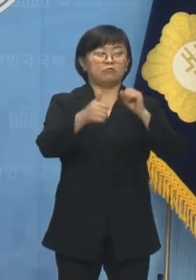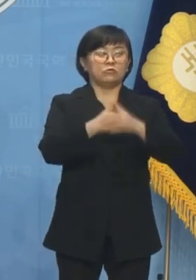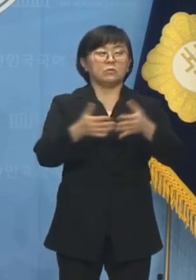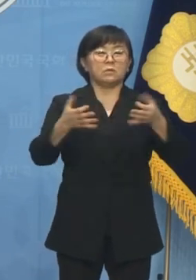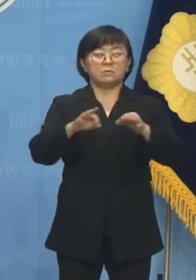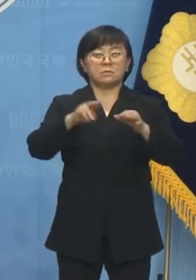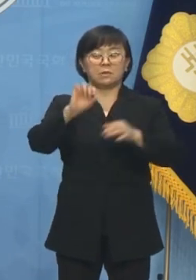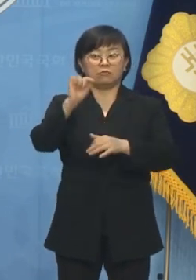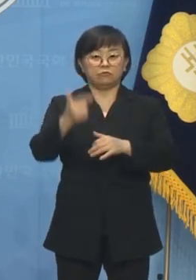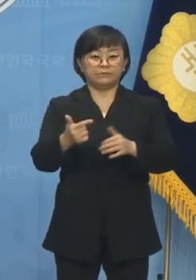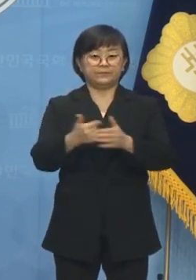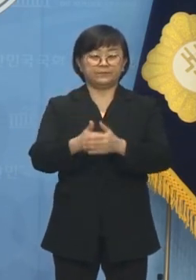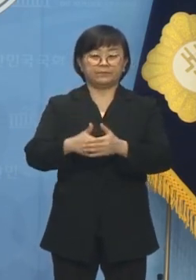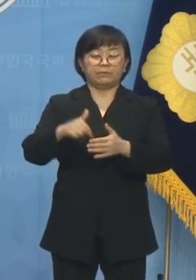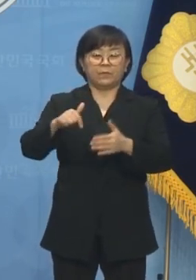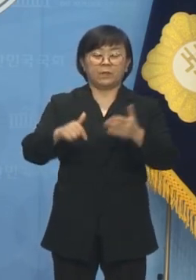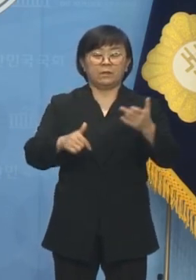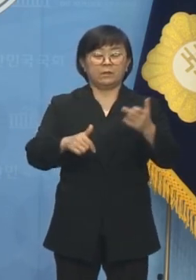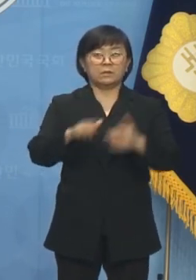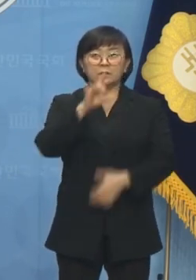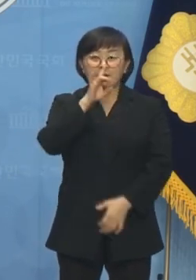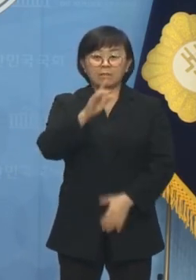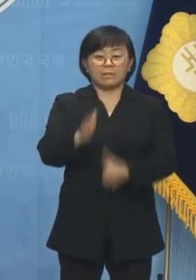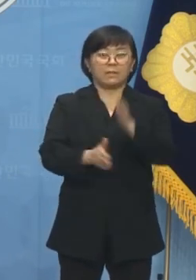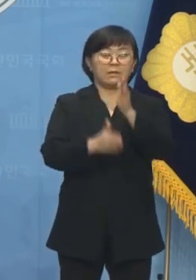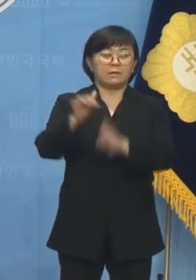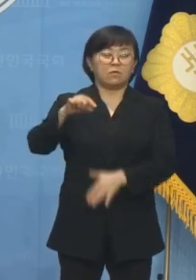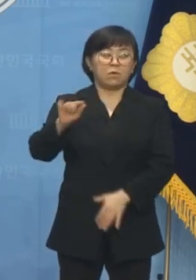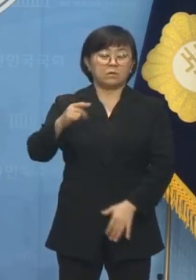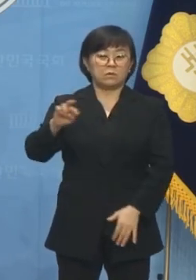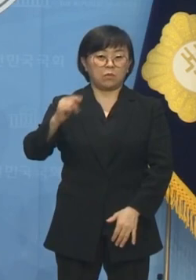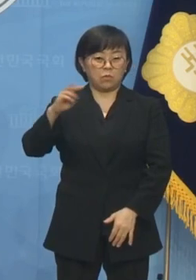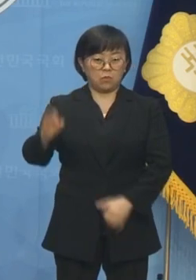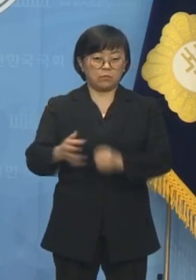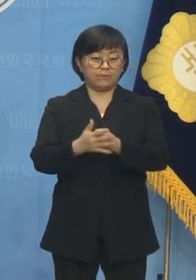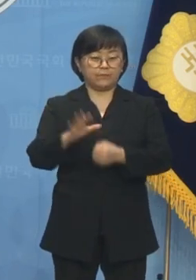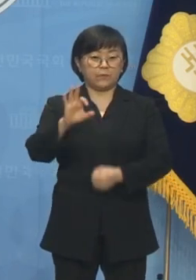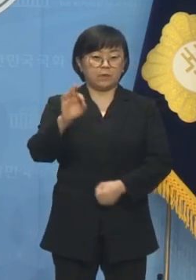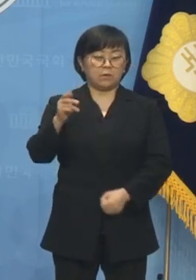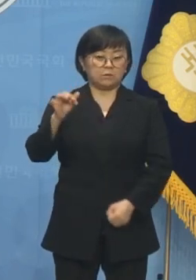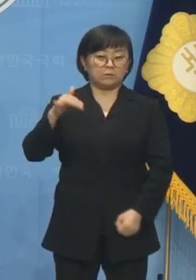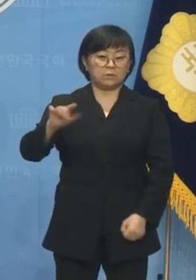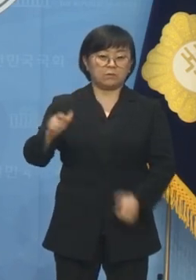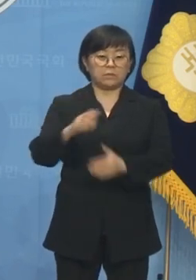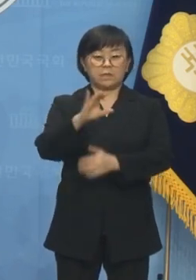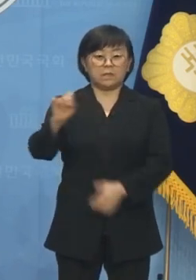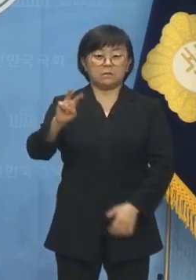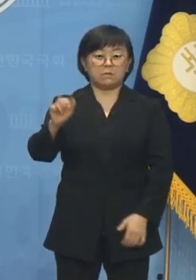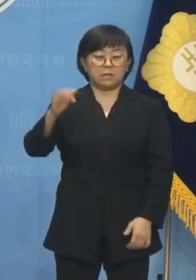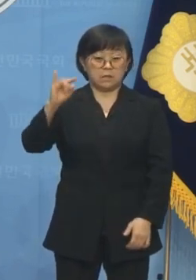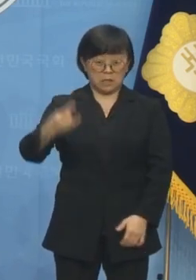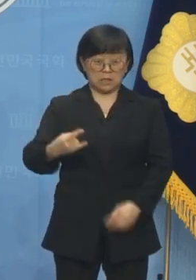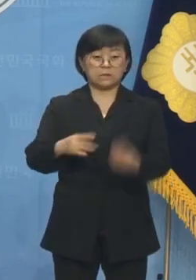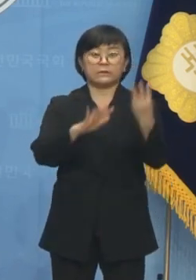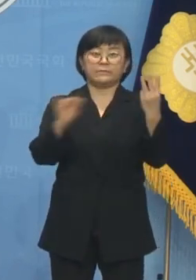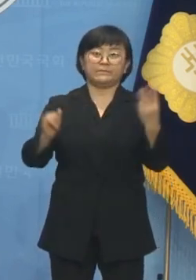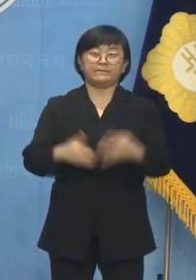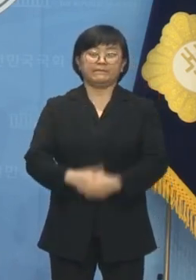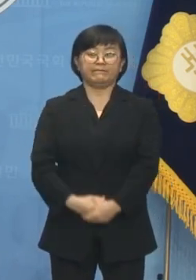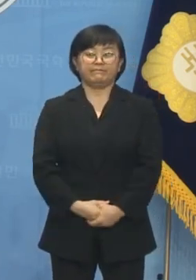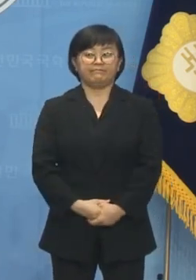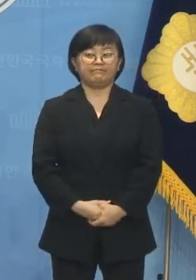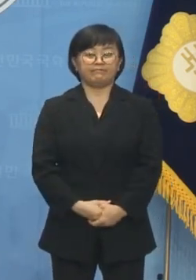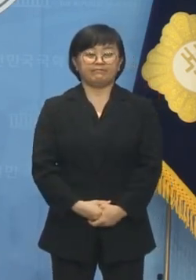후보 강릉시 권성동 후보 영천시 청도군 이희 후보가 그들입니다